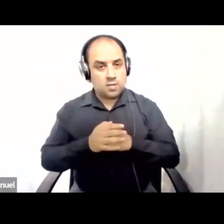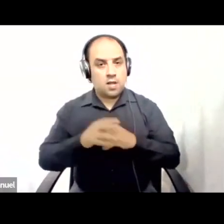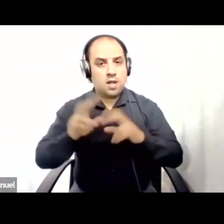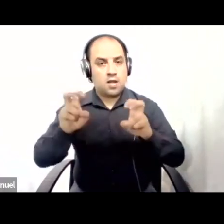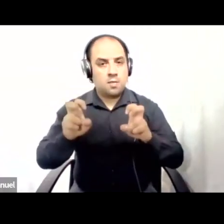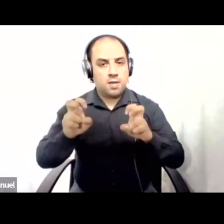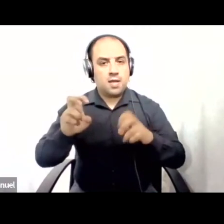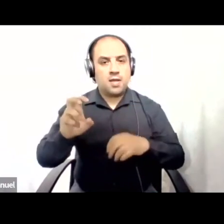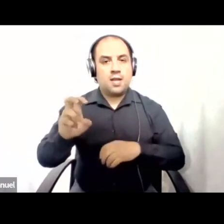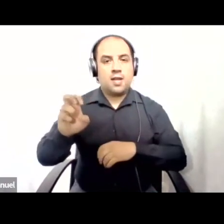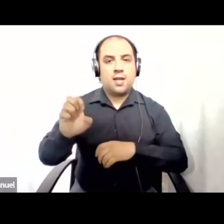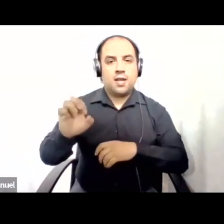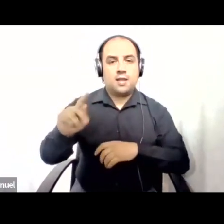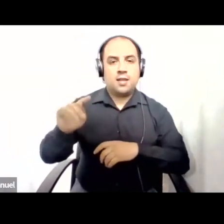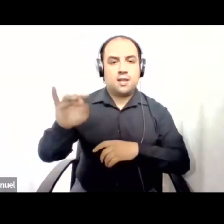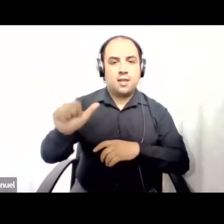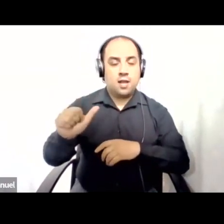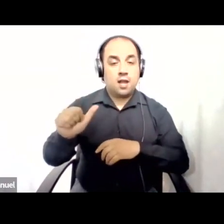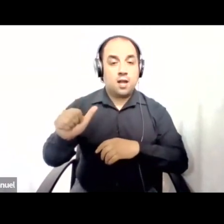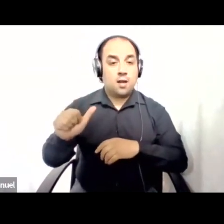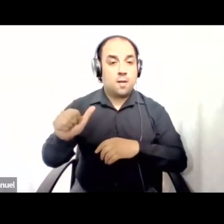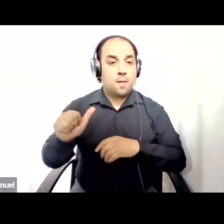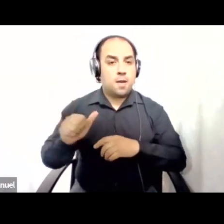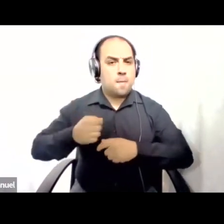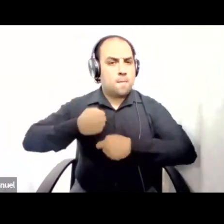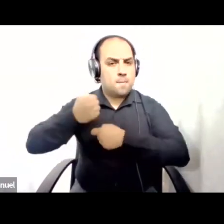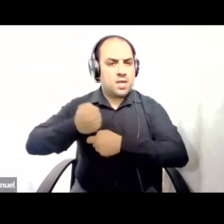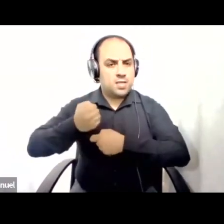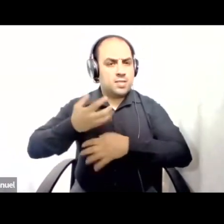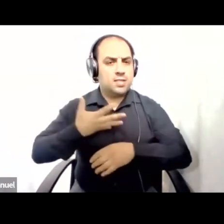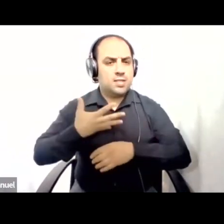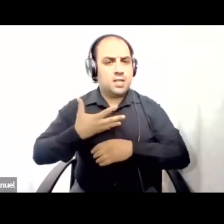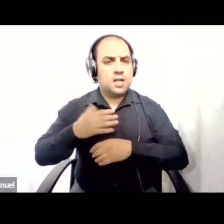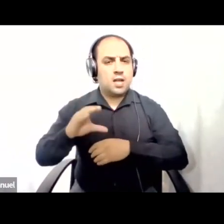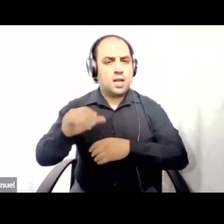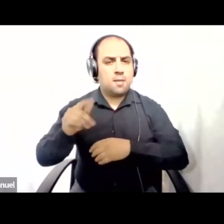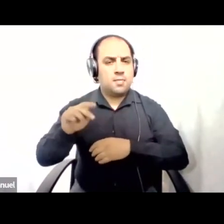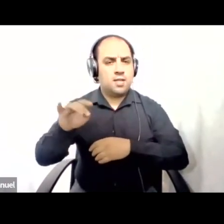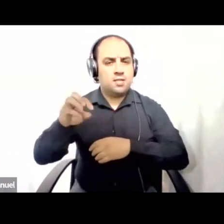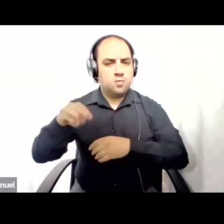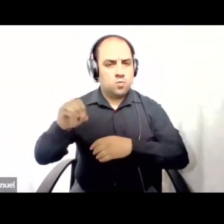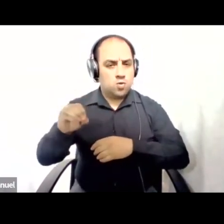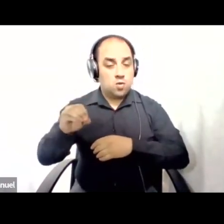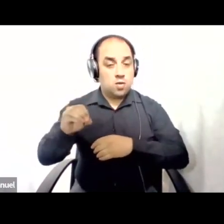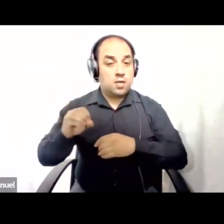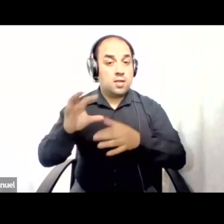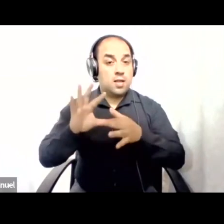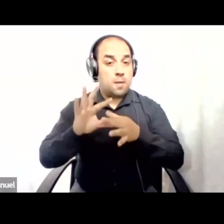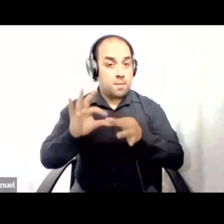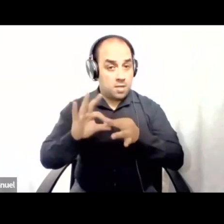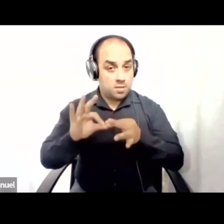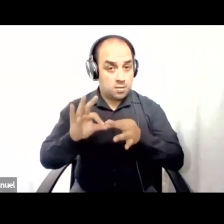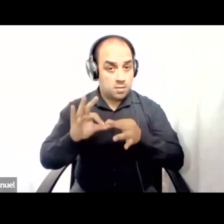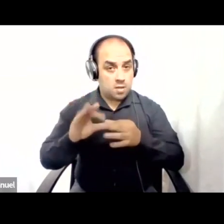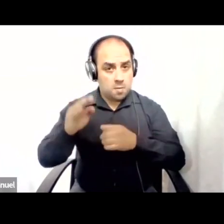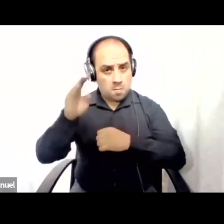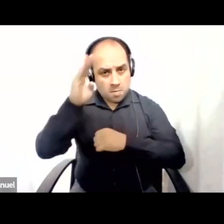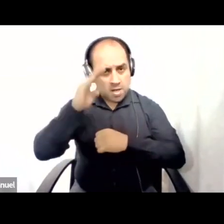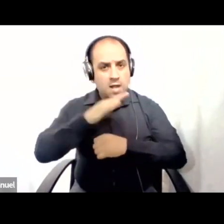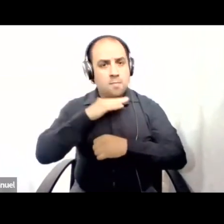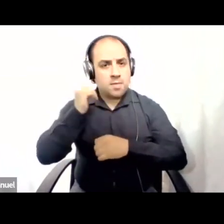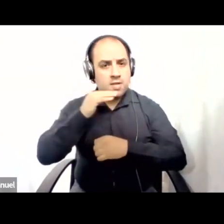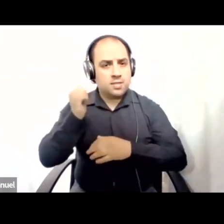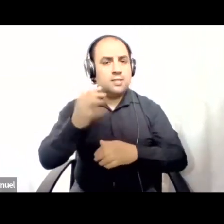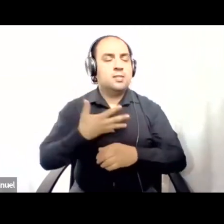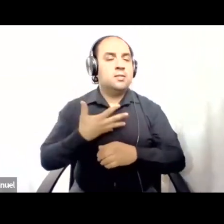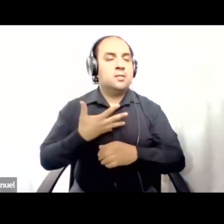protestante y el espíritu del capitalismo, este ensayo de este pensador alemán. se refiere a una demanda o petición